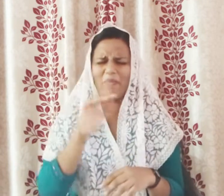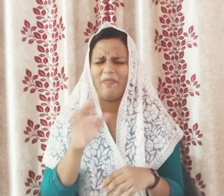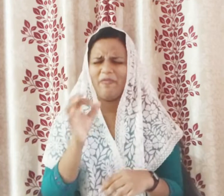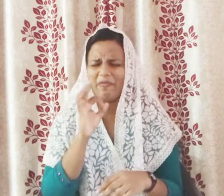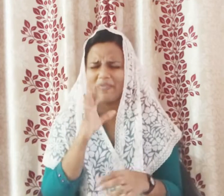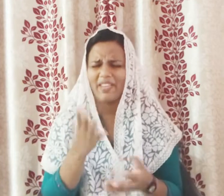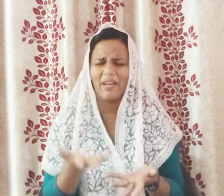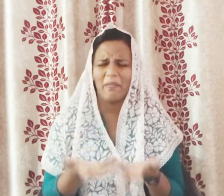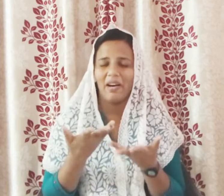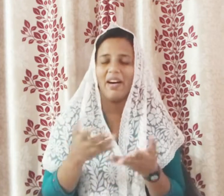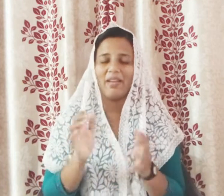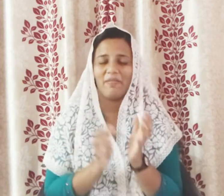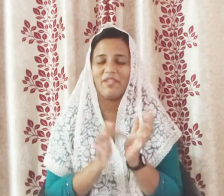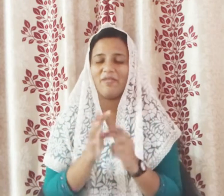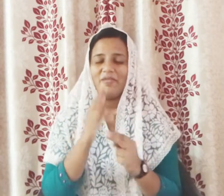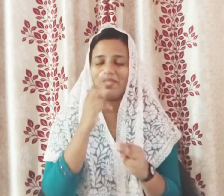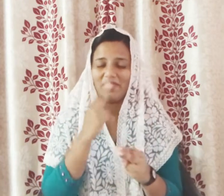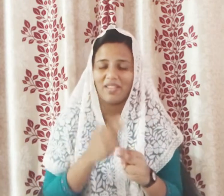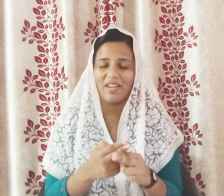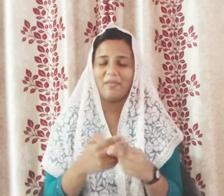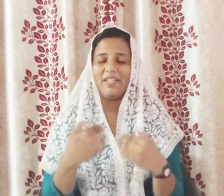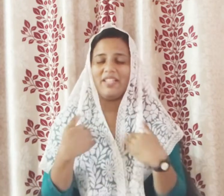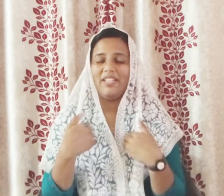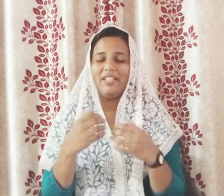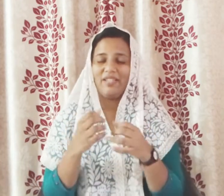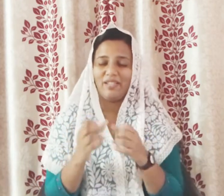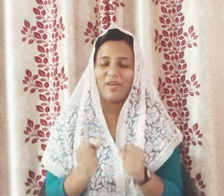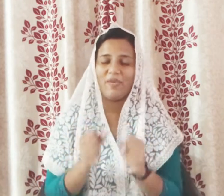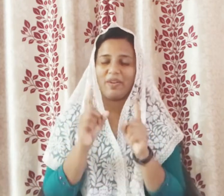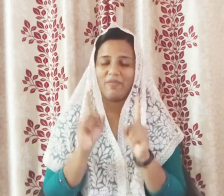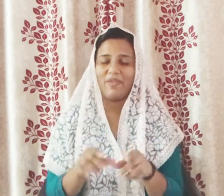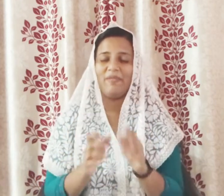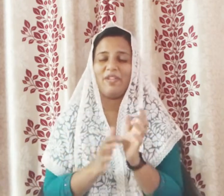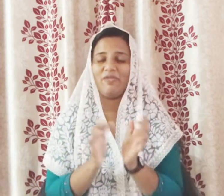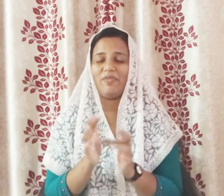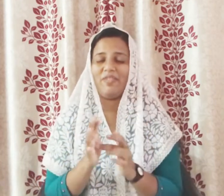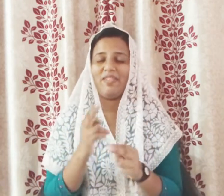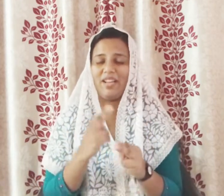തലയുടെ പുറകിലായിട്ട് ആമേൻ യേശുവിൻ്റെ നാമത്തിൽ സൗഖ്യം വ്യാപരിക്കട്ടെ. സൗഖ്യം